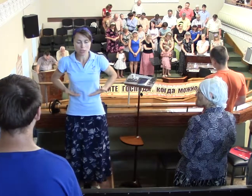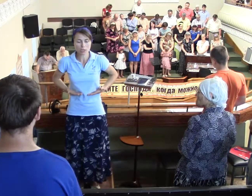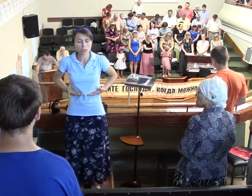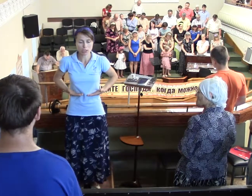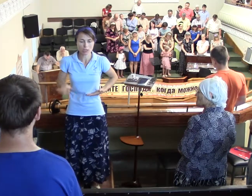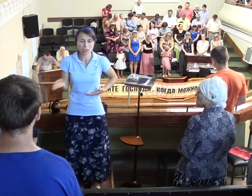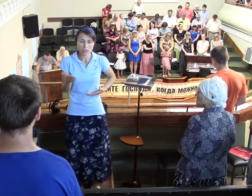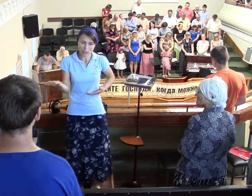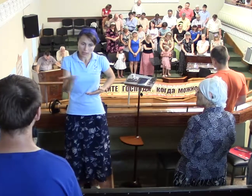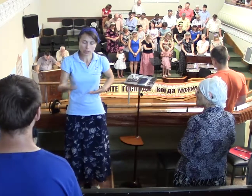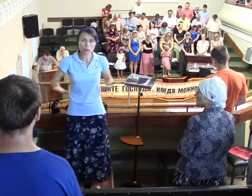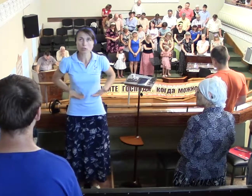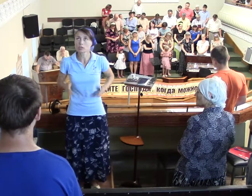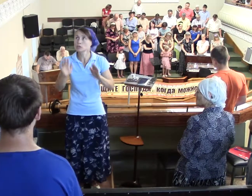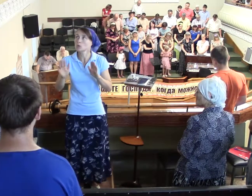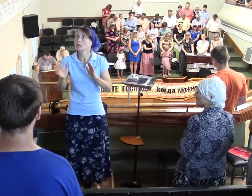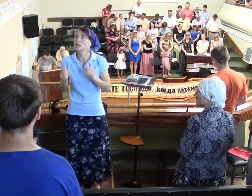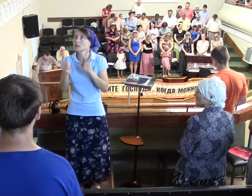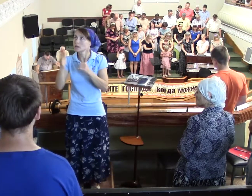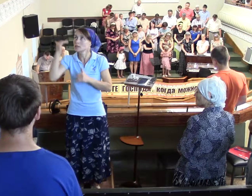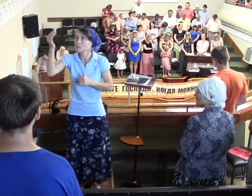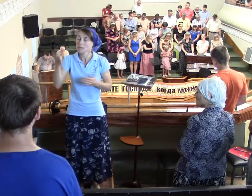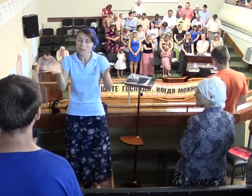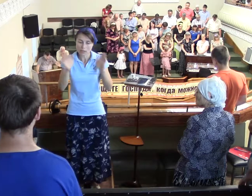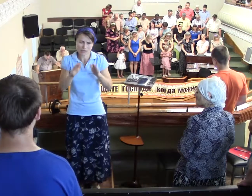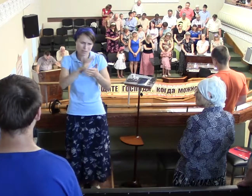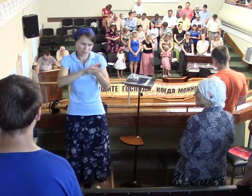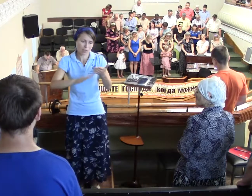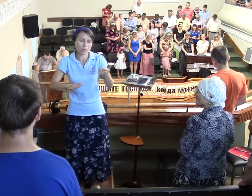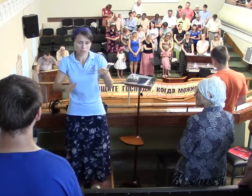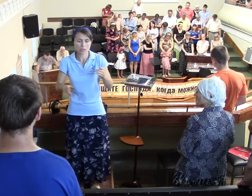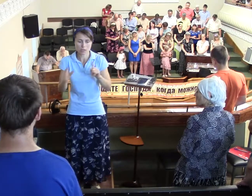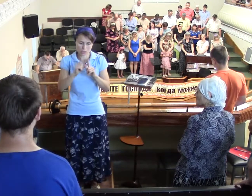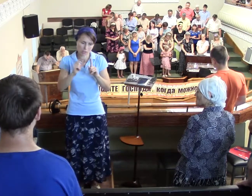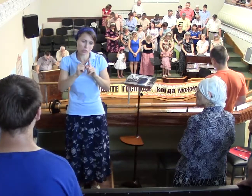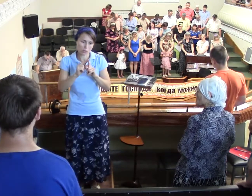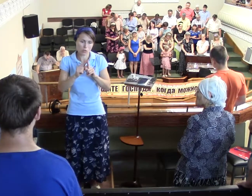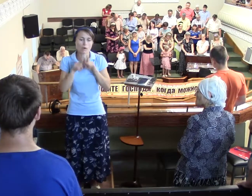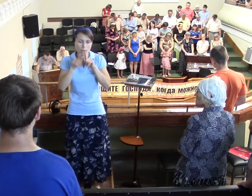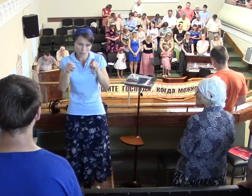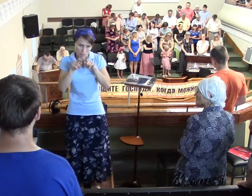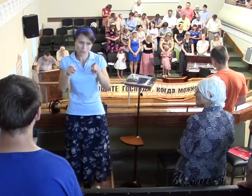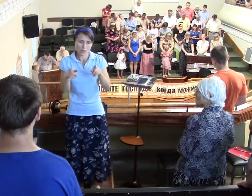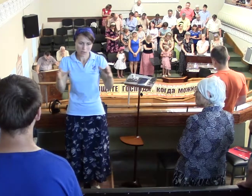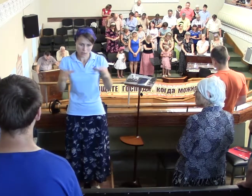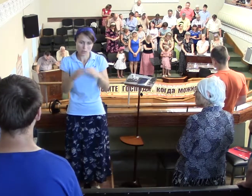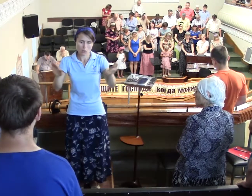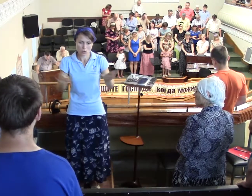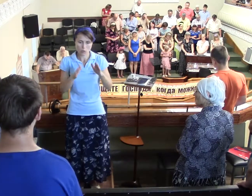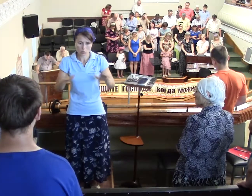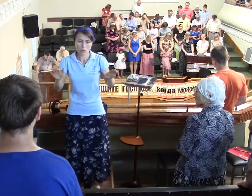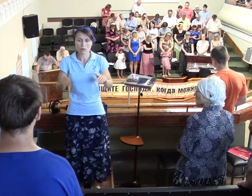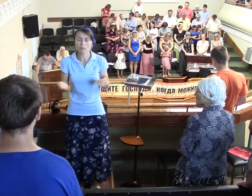наш Небесный, мы просим, благослови дальнейшее ход нашего служения, еще слово, которое будет звучать. Благослови хор, воспевающий Тебе